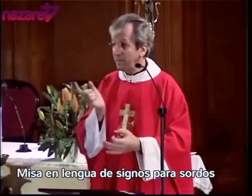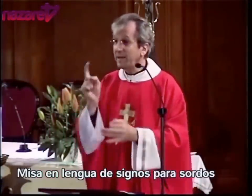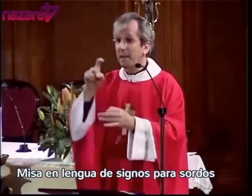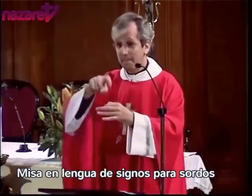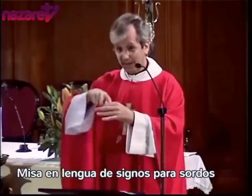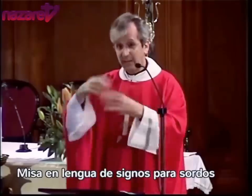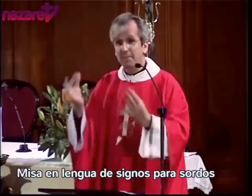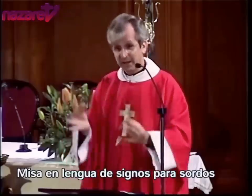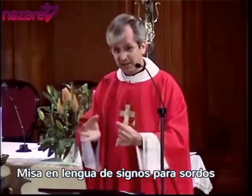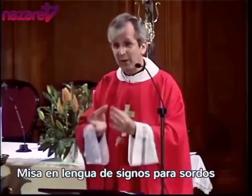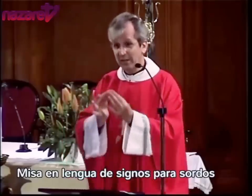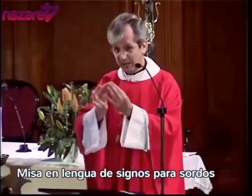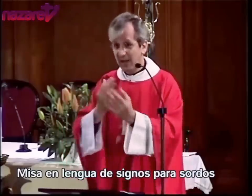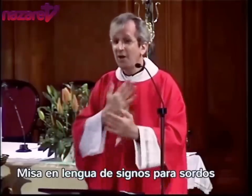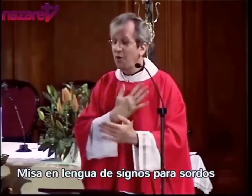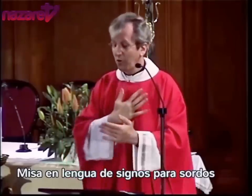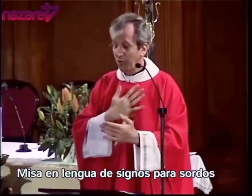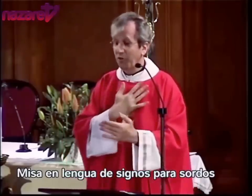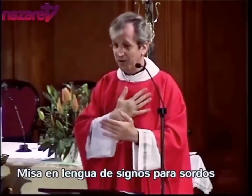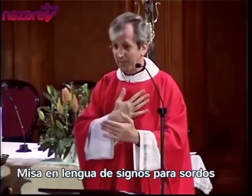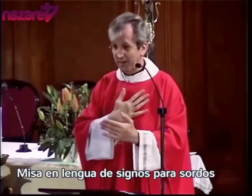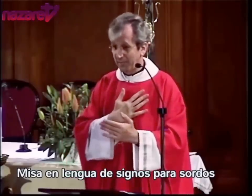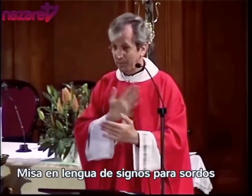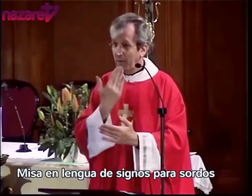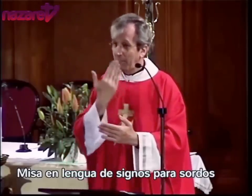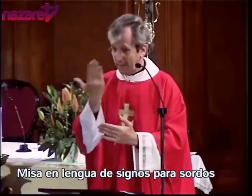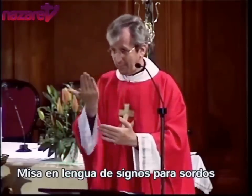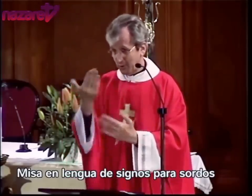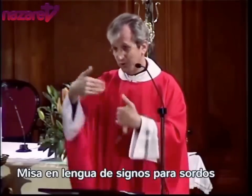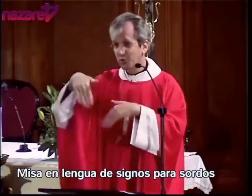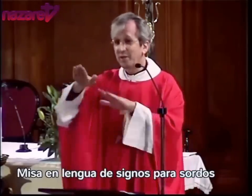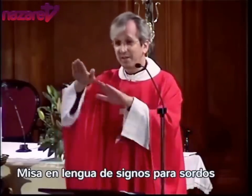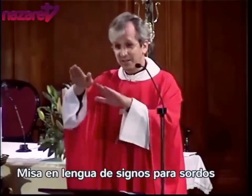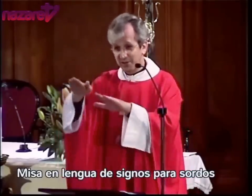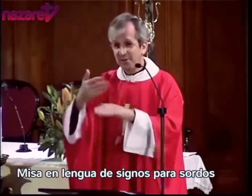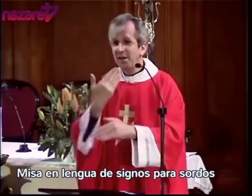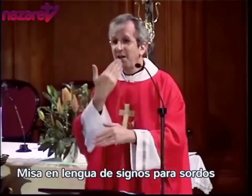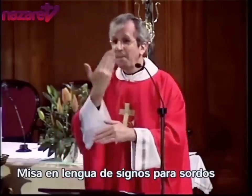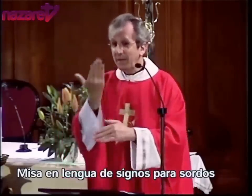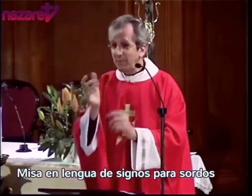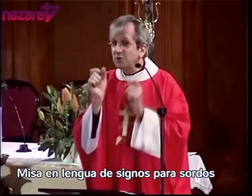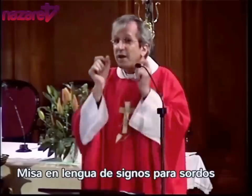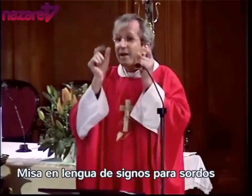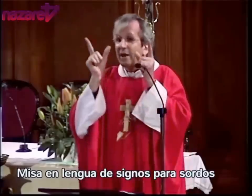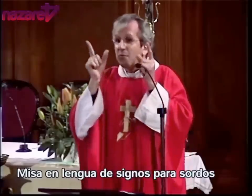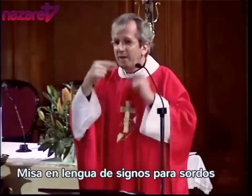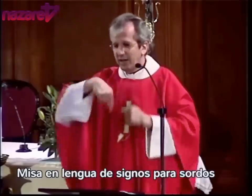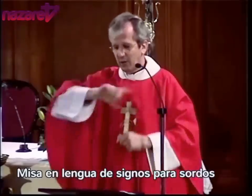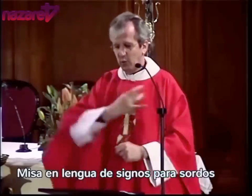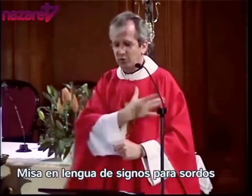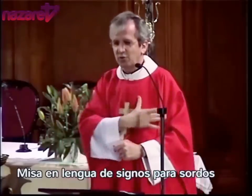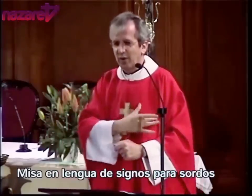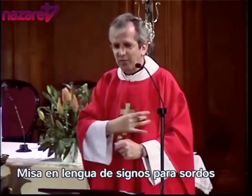nos permite participar de esta Eucaristía gozosamente. Pidamos su intercesión, pidamos que